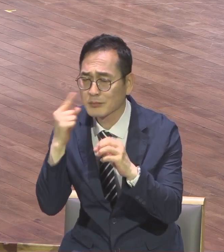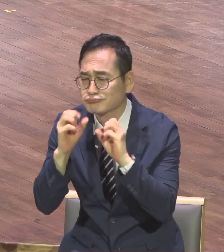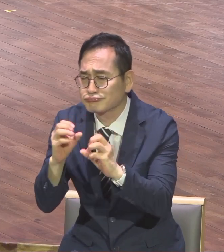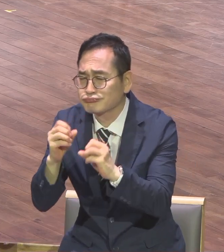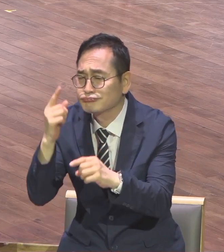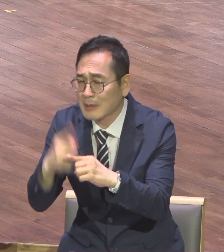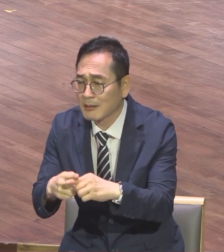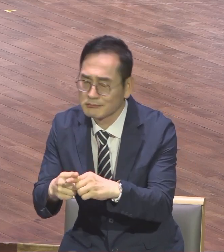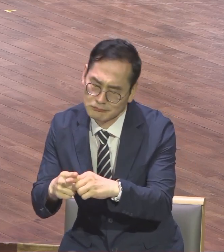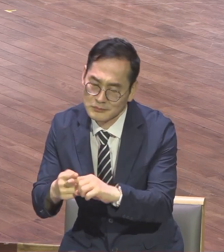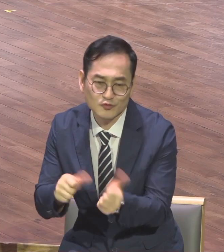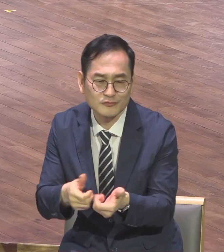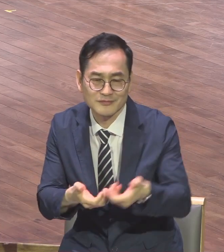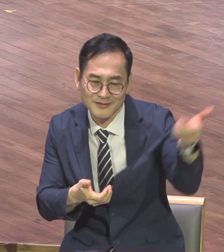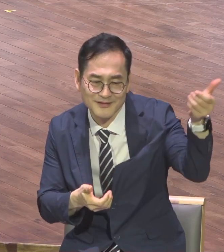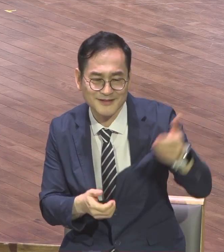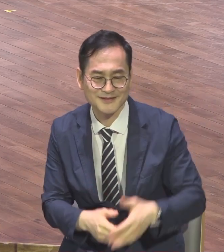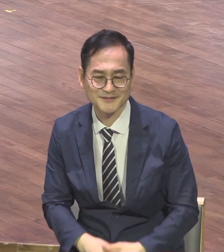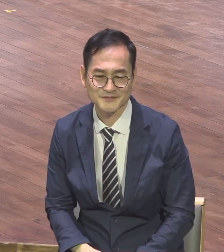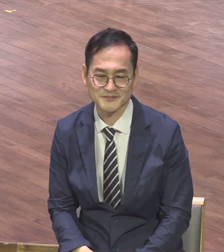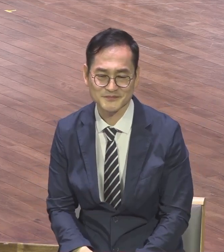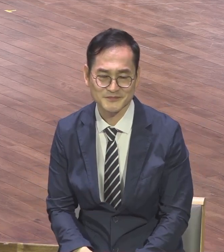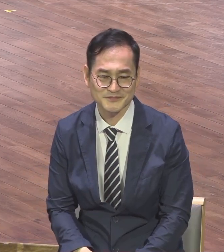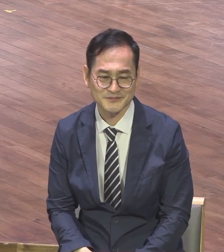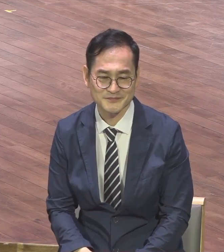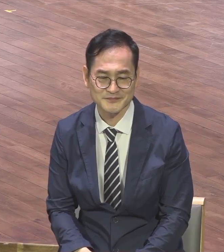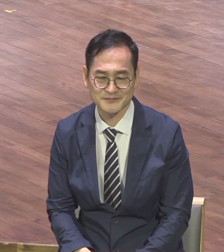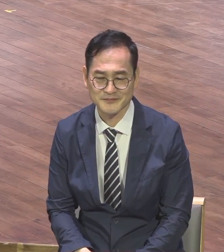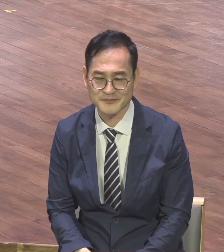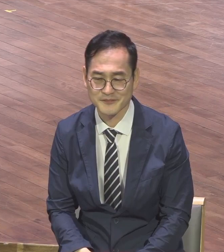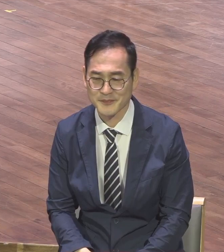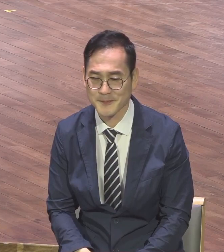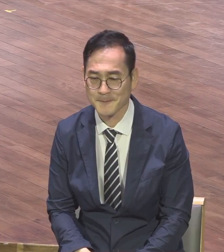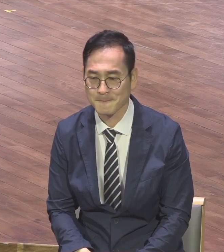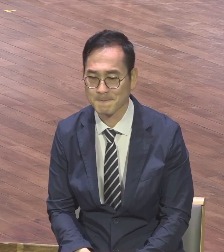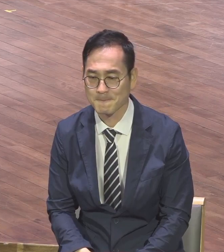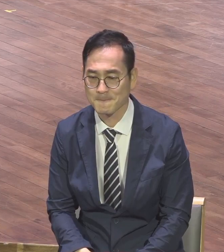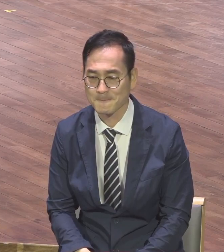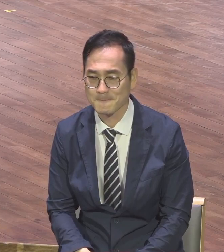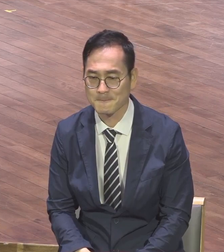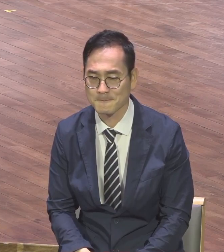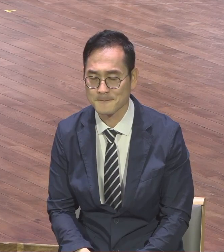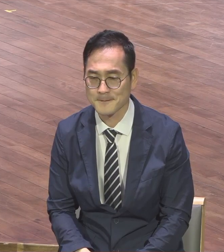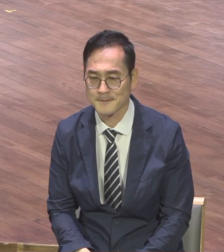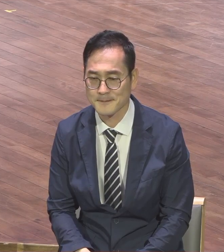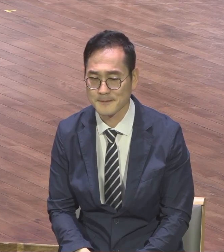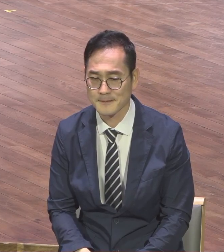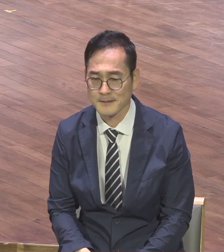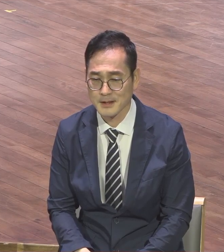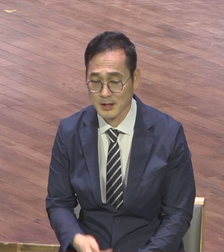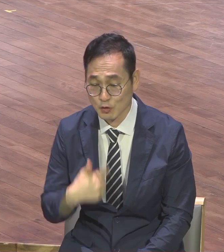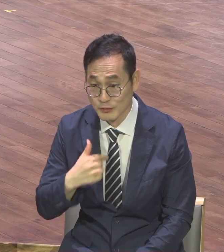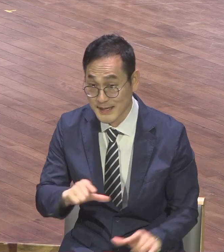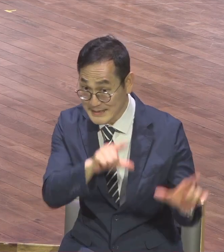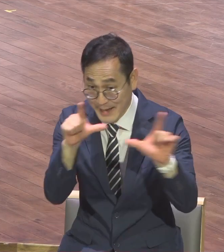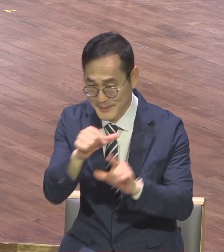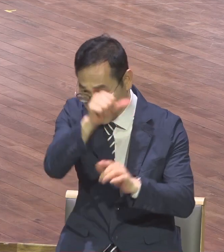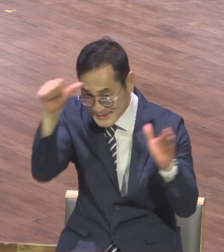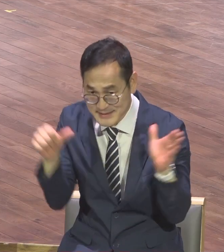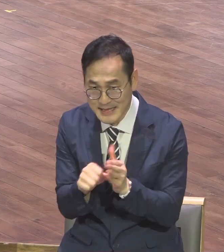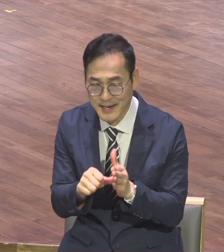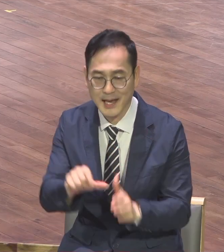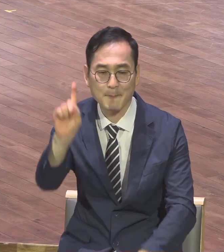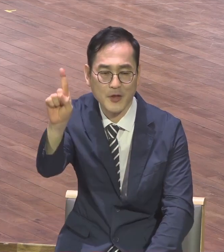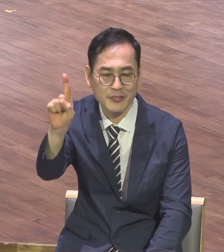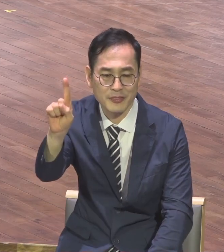우리 인생은요 다생이 아니에요. 일생입니다. 일생. 일생 한 번밖에 없어요. 한